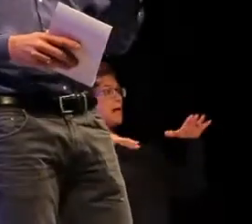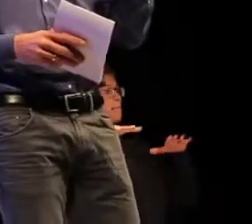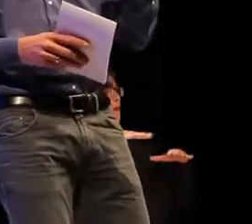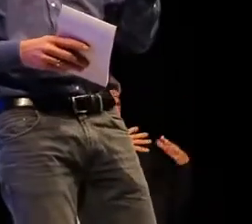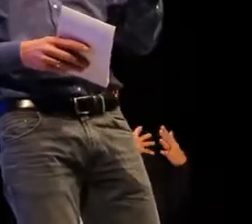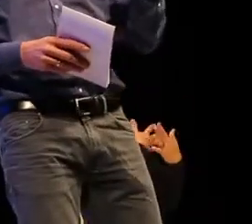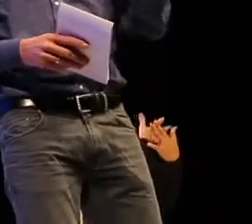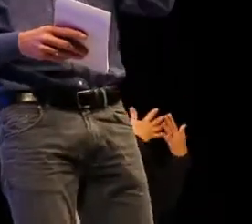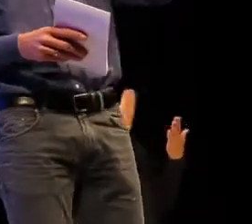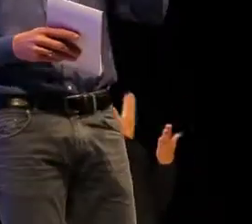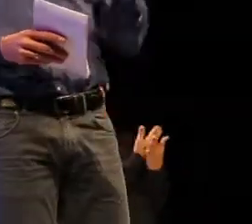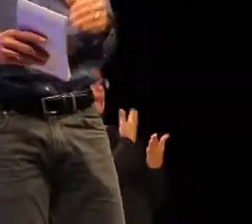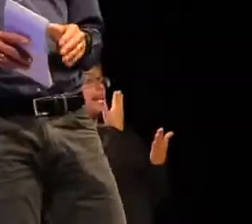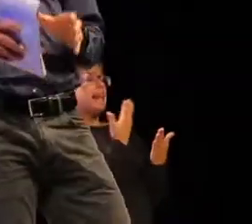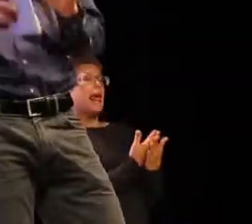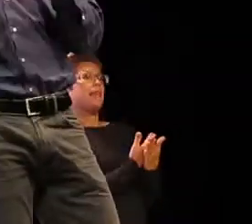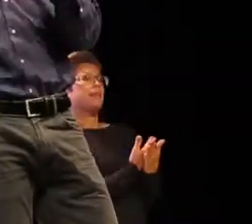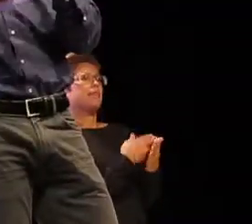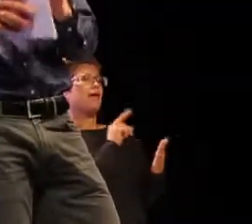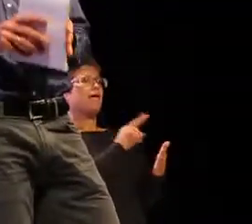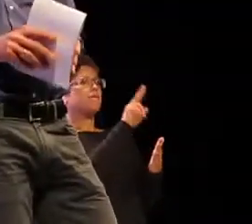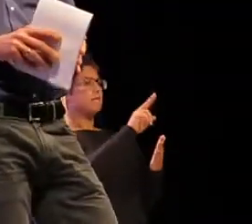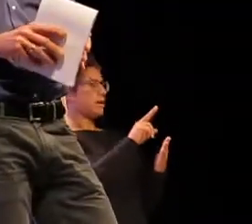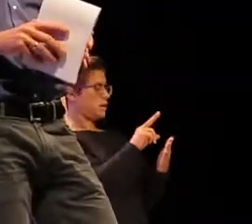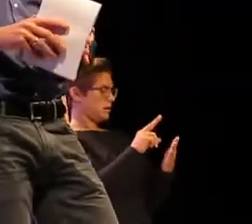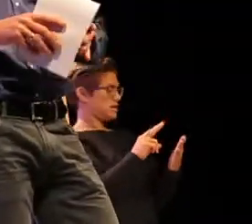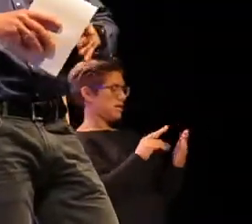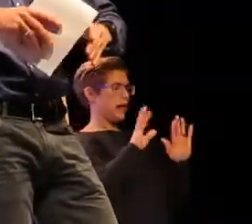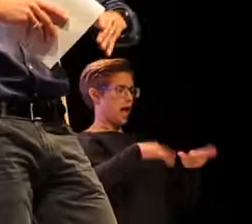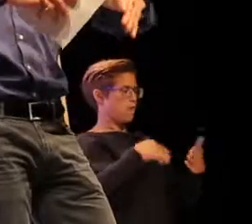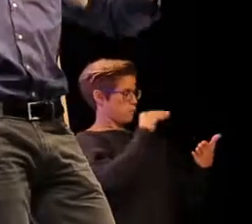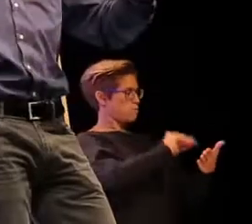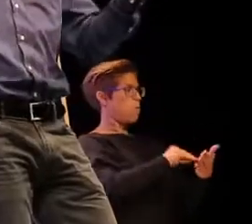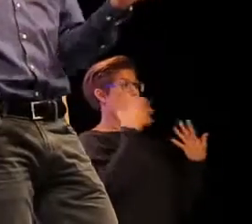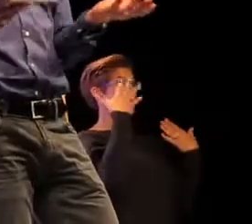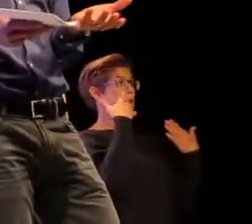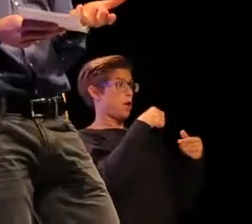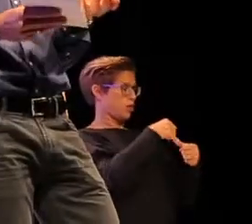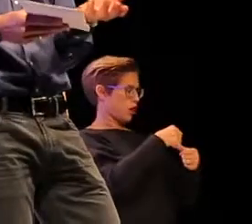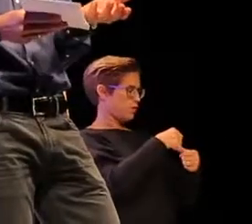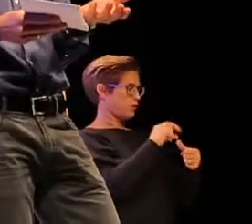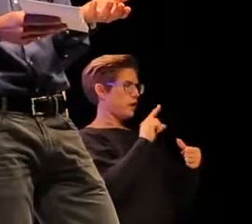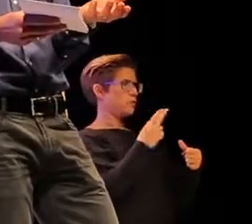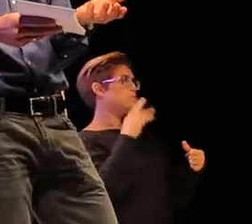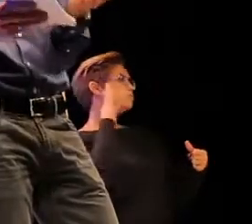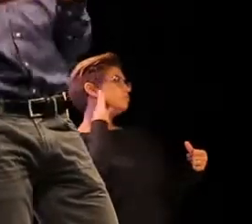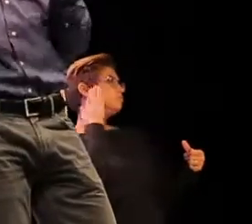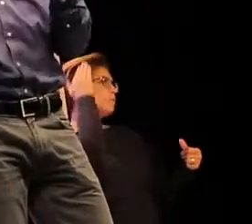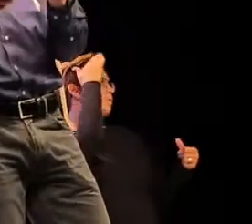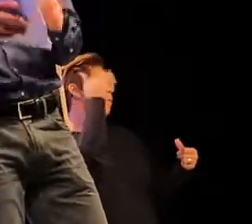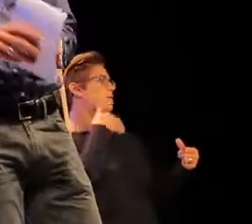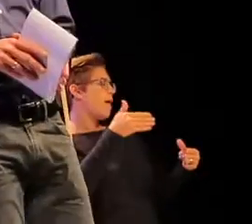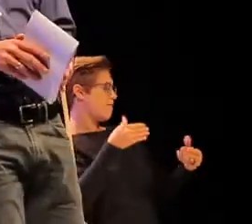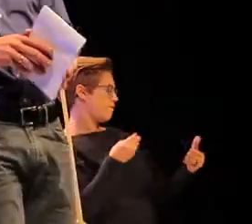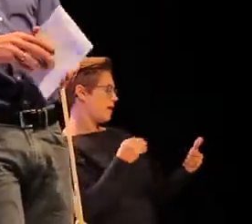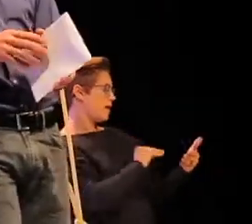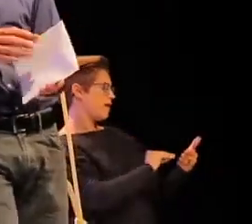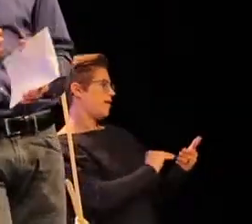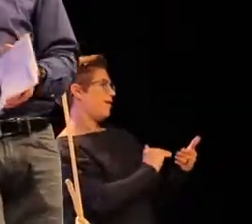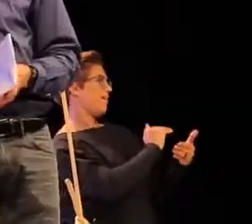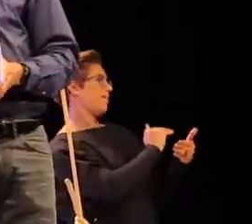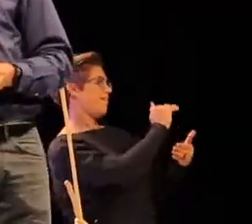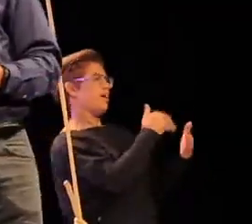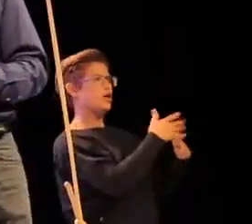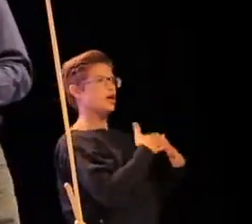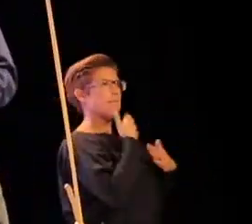den här veckan att till och med toppa upp sina klimatlöften. Och det skapar en helt ny vind i klimatsamtalet. Och det är inte bara påven som skapar det,